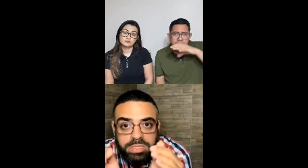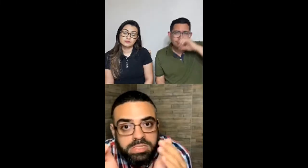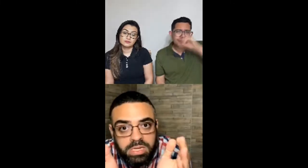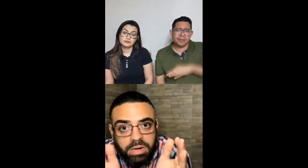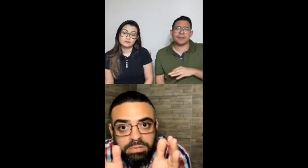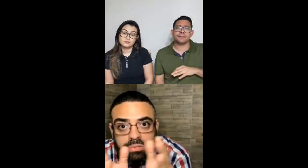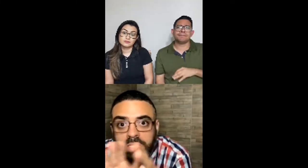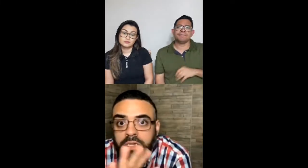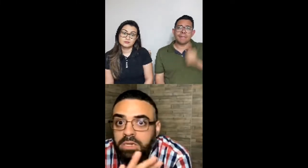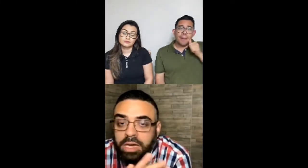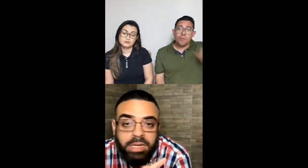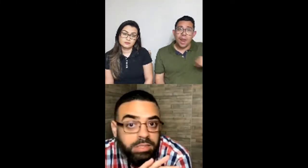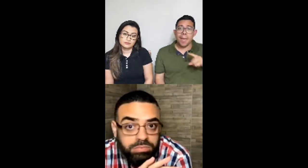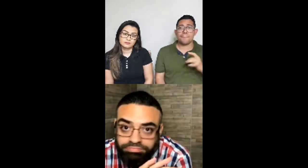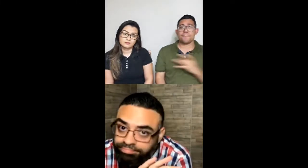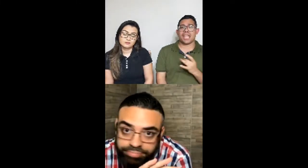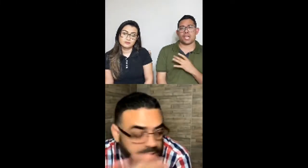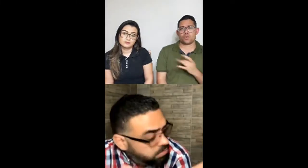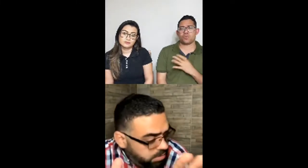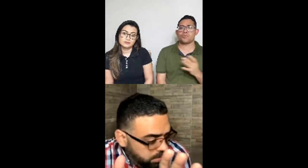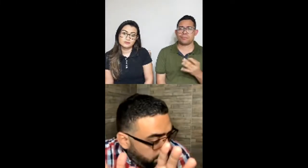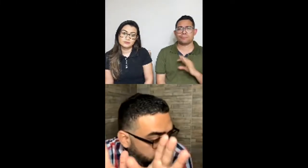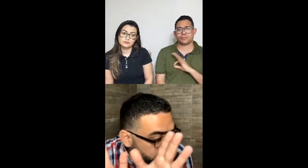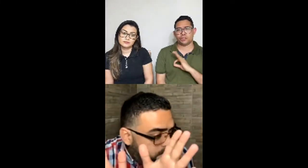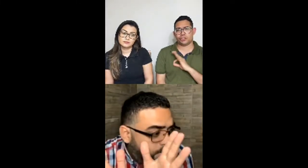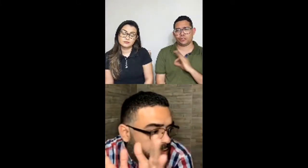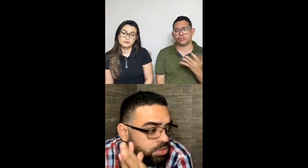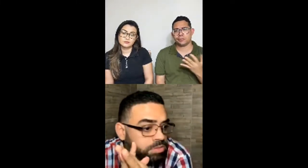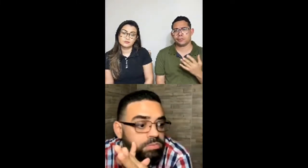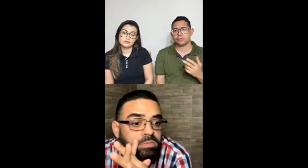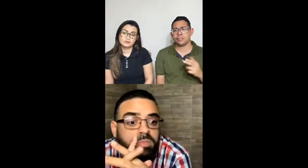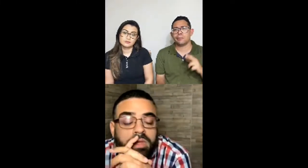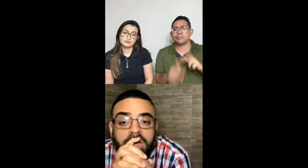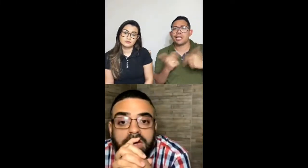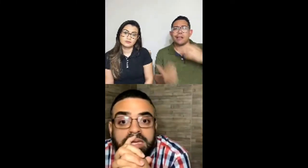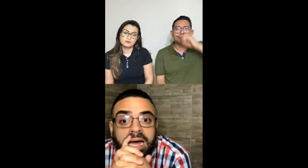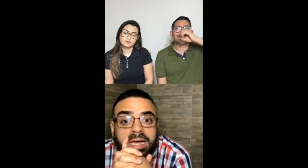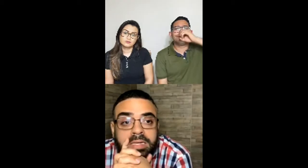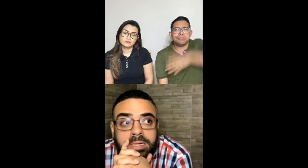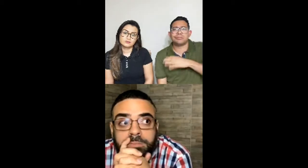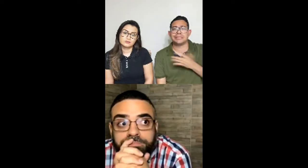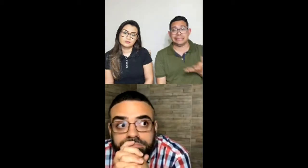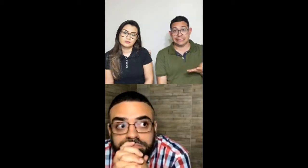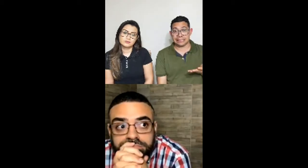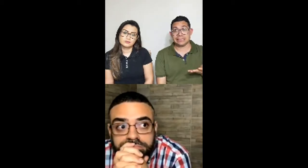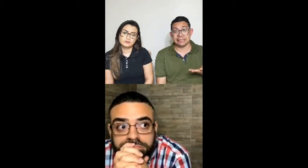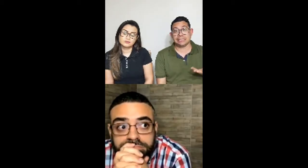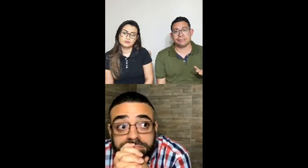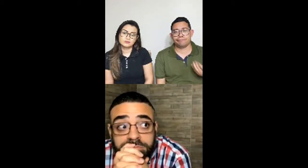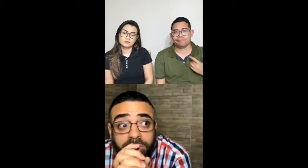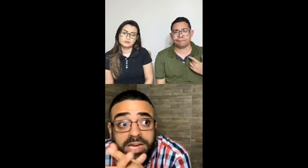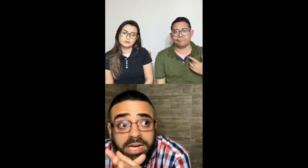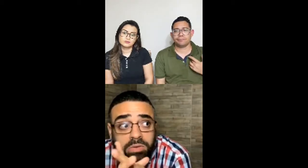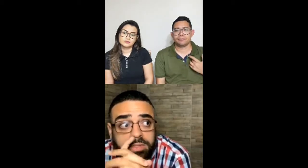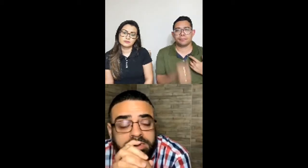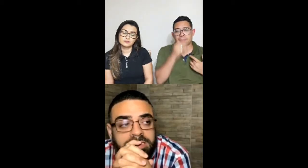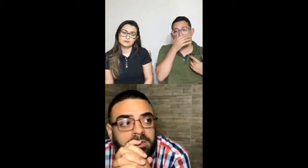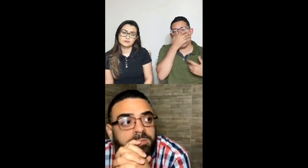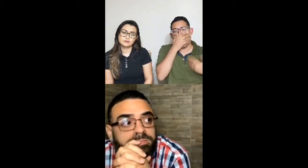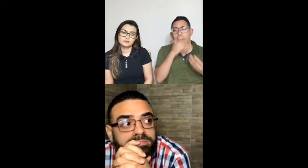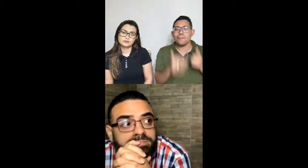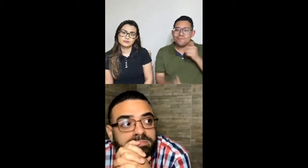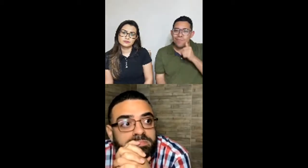eu me lembro bem de falarem isso. Ela morre de medo de policial. Ela não quer nem saber